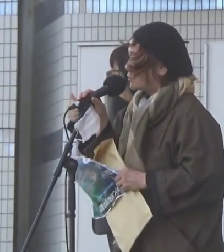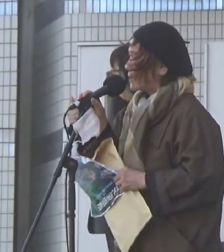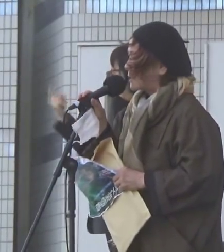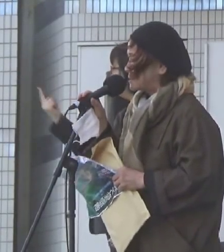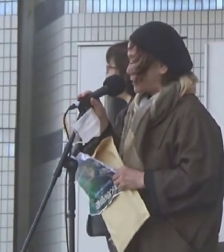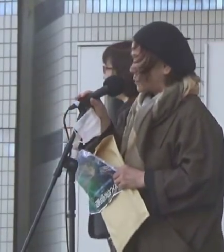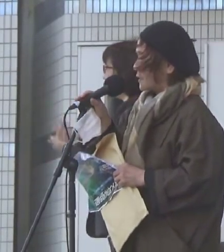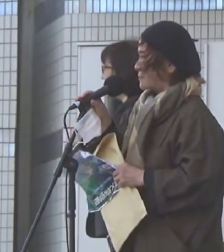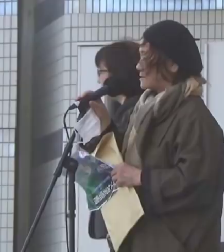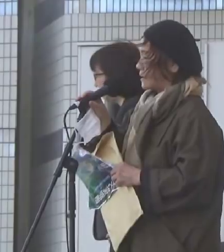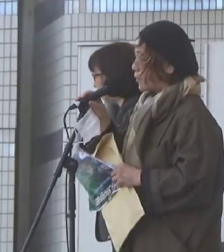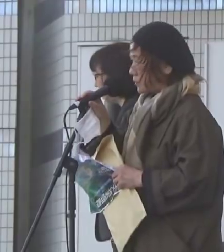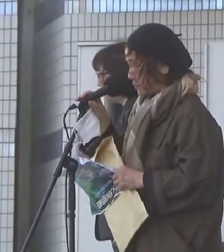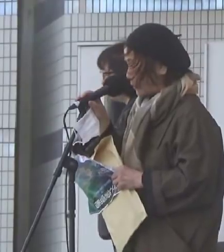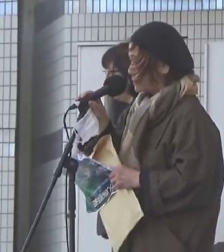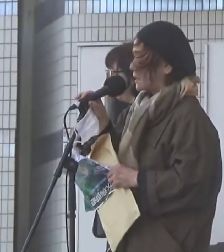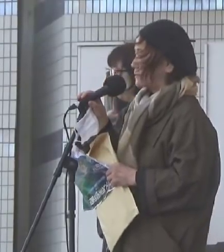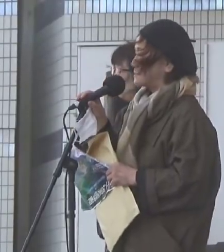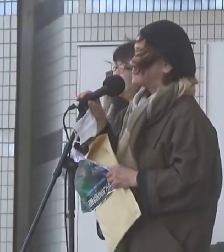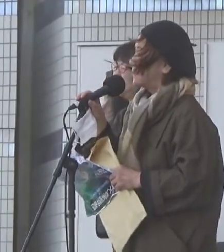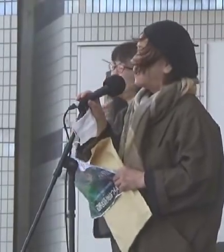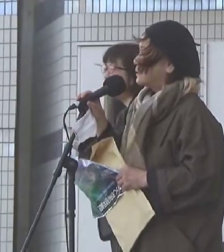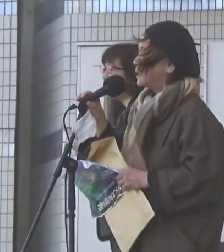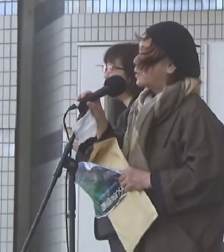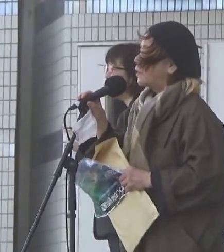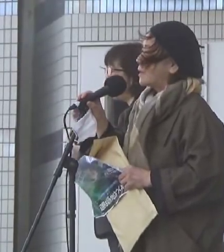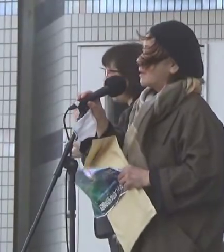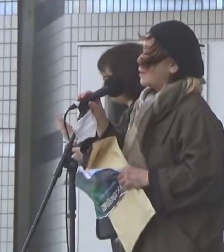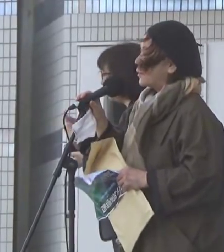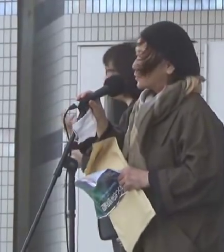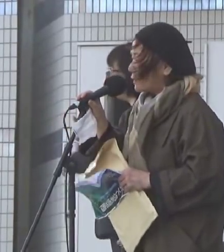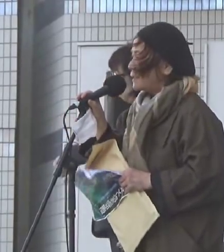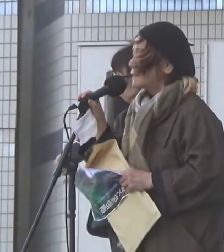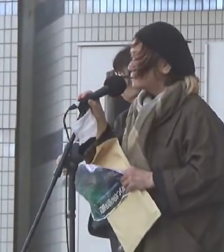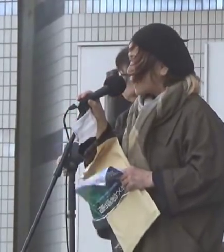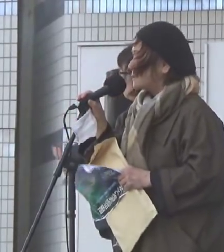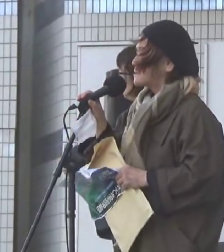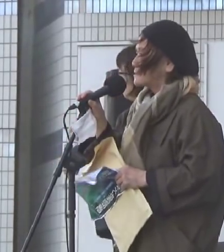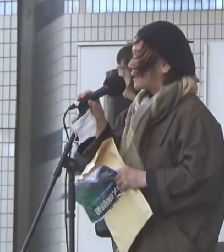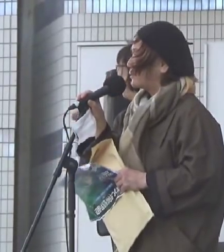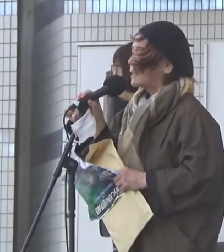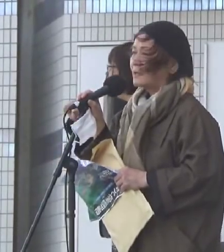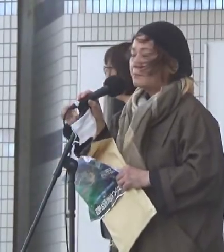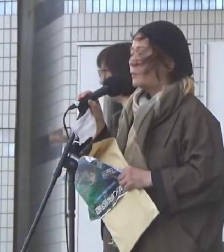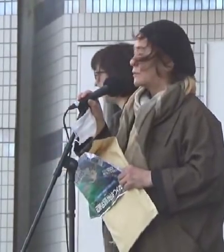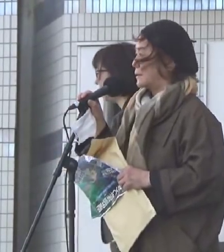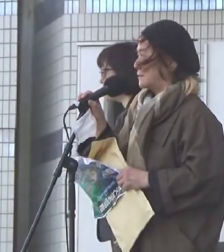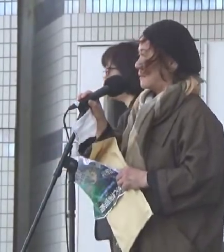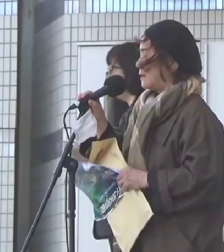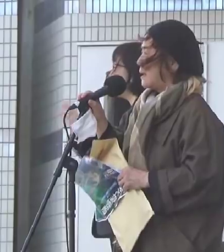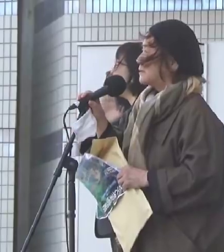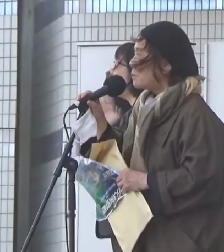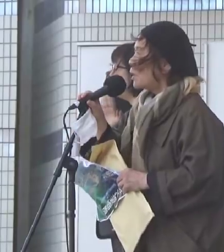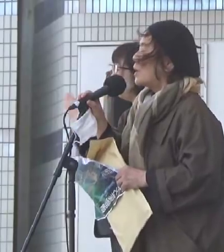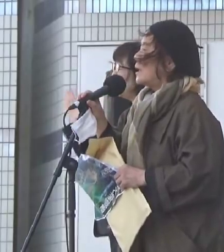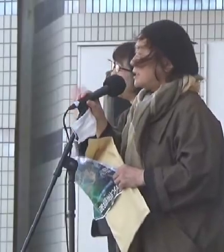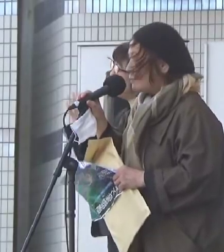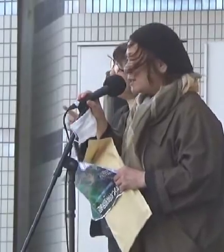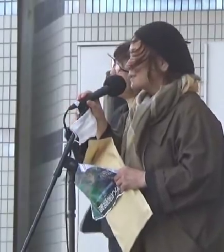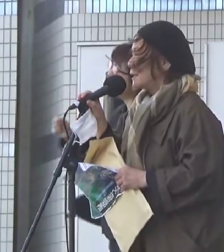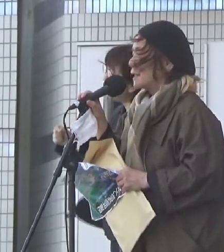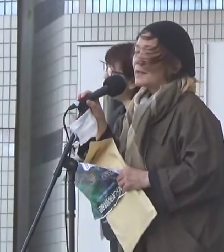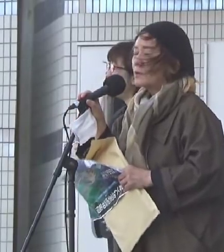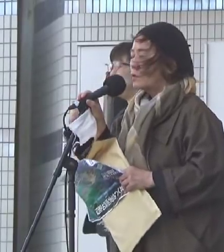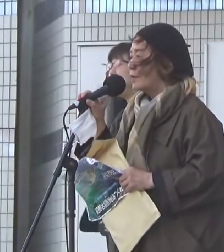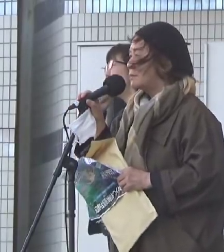いろいろもっと話したいことありますが、5分間です。でも本当は言いたくないんです、さよなら日本なんて。でも